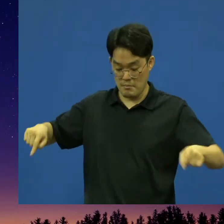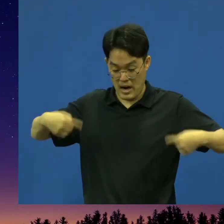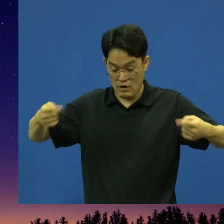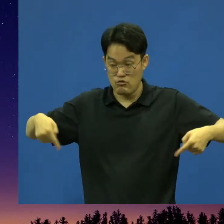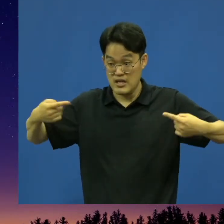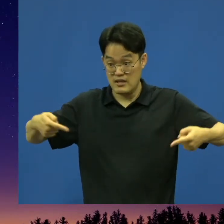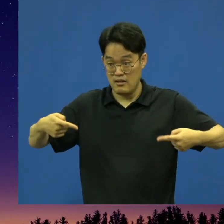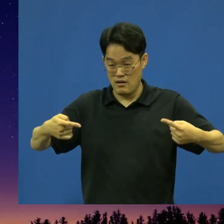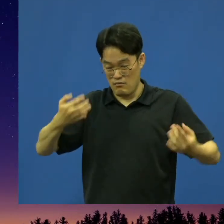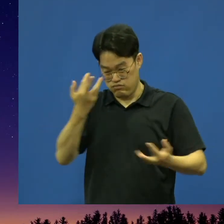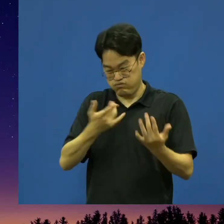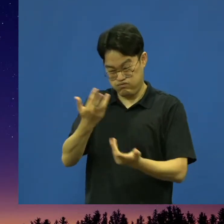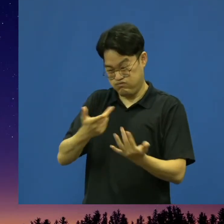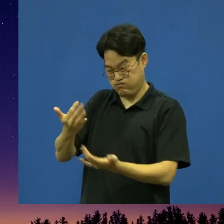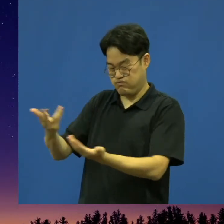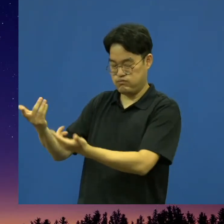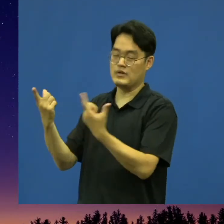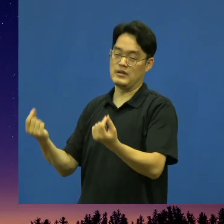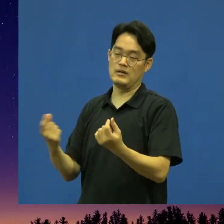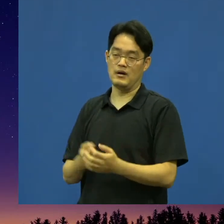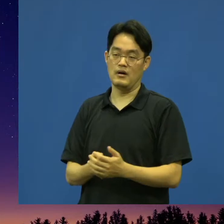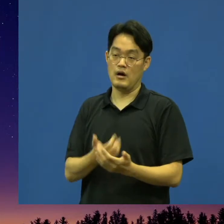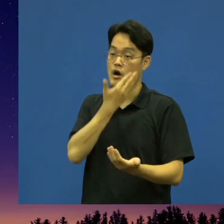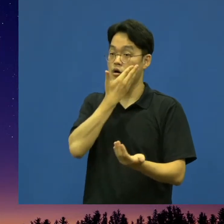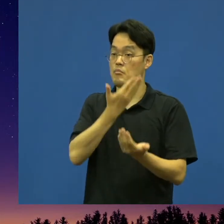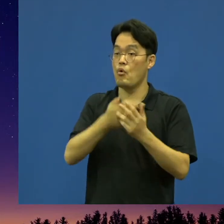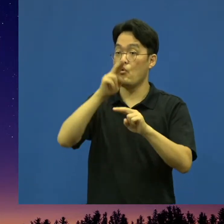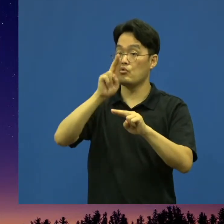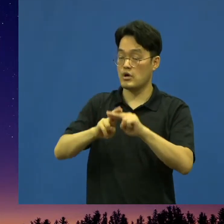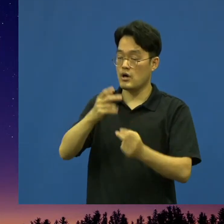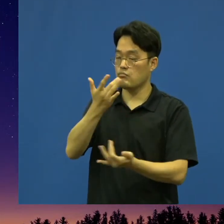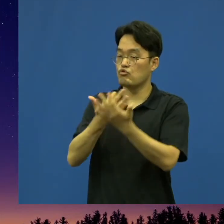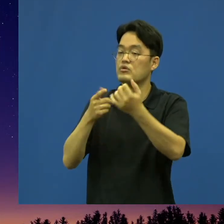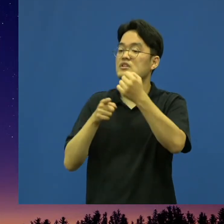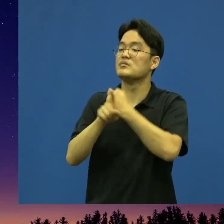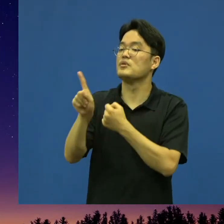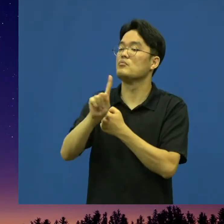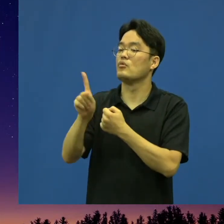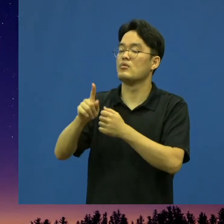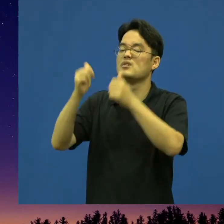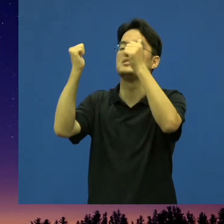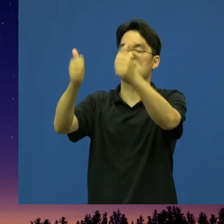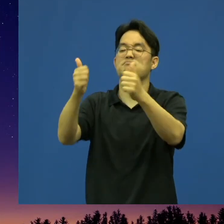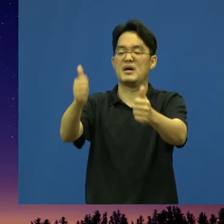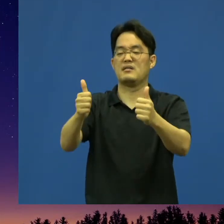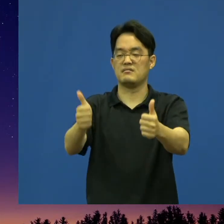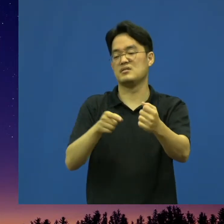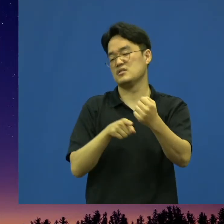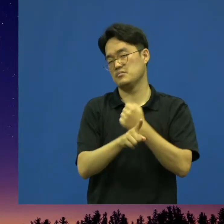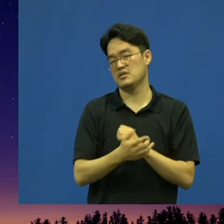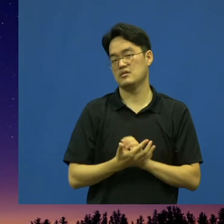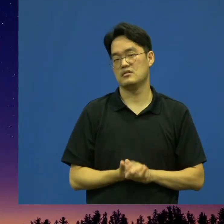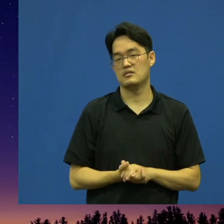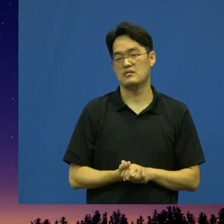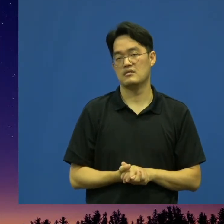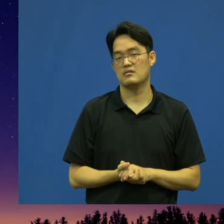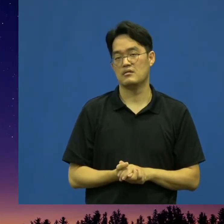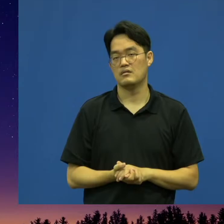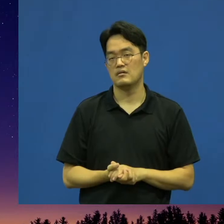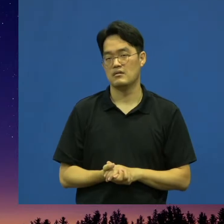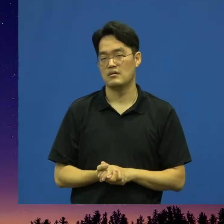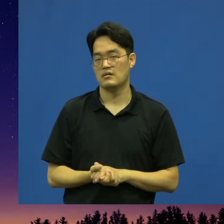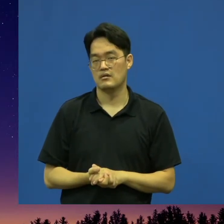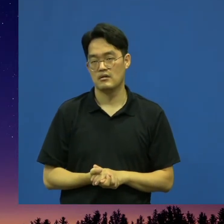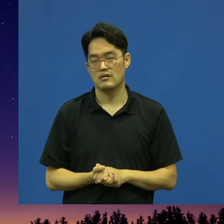불이며. 보좌가 불꽃이다. 이건 뭘 말할까요? 심판을 상징하는 거겠지요. 그런데